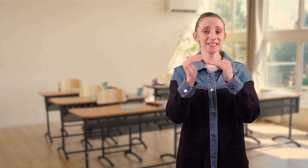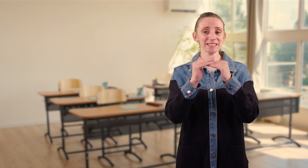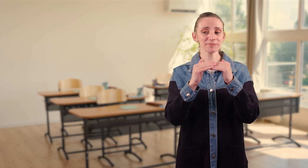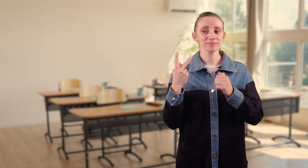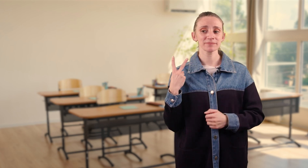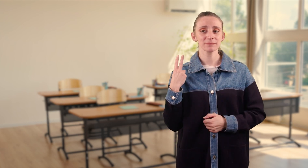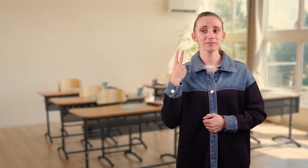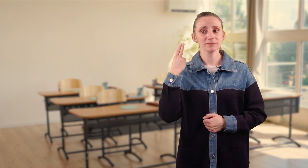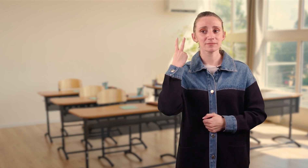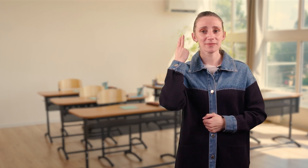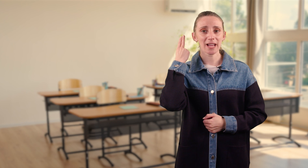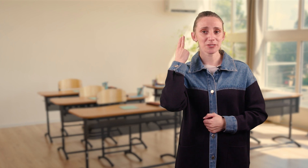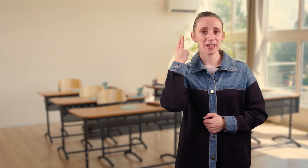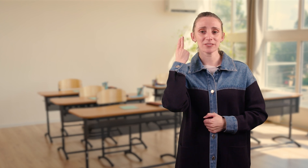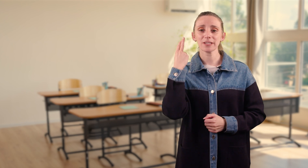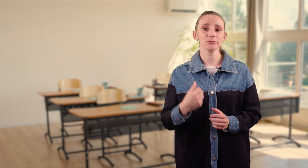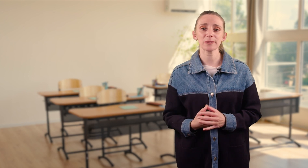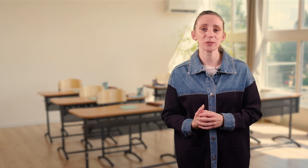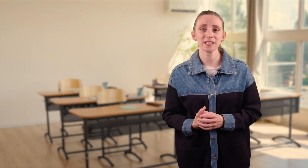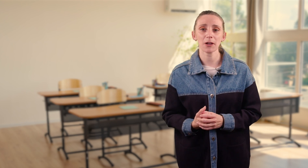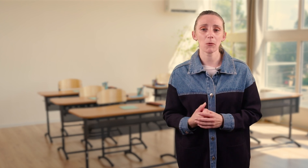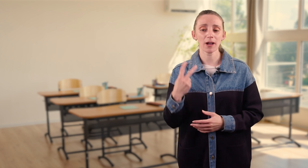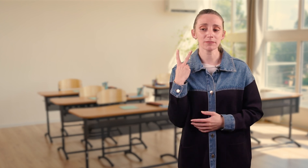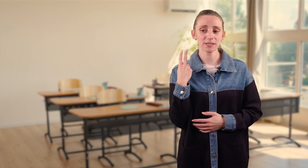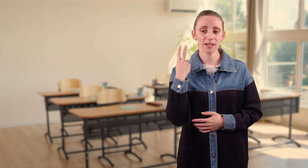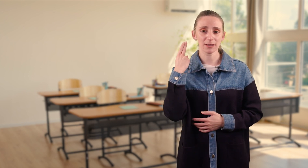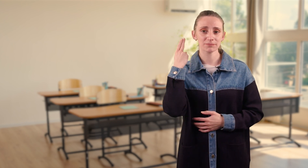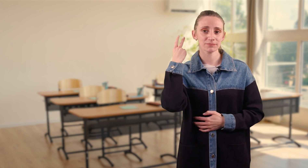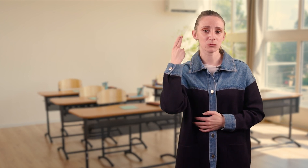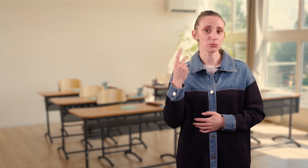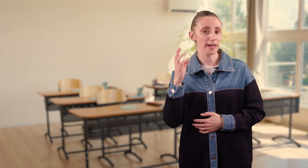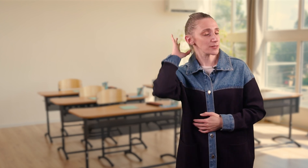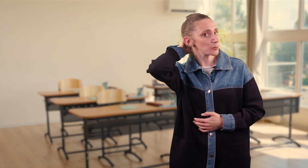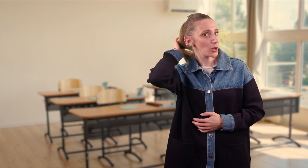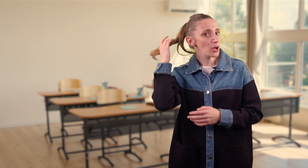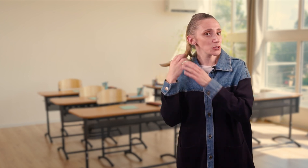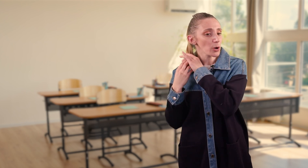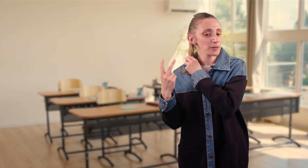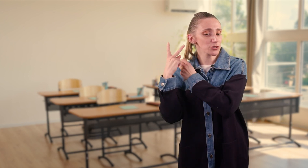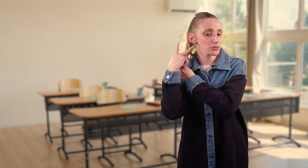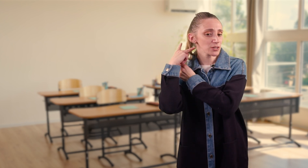métier. À votre avis, ça vous fait penser à quoi, ça? Par exemple, je prends mes cheveux et